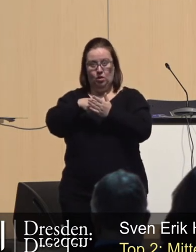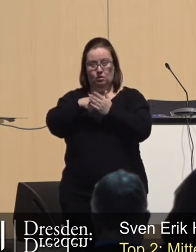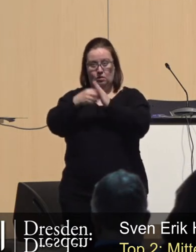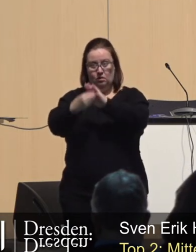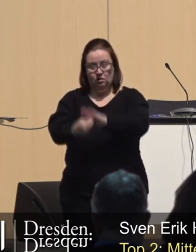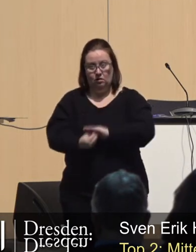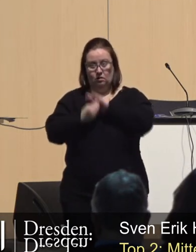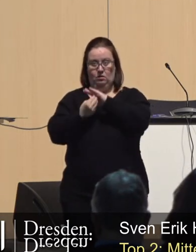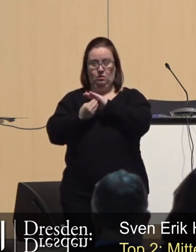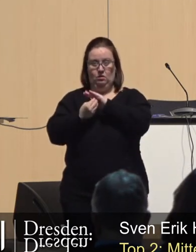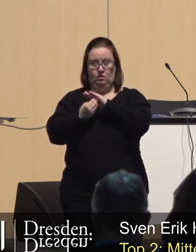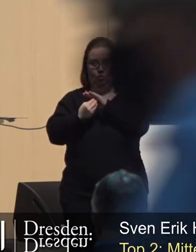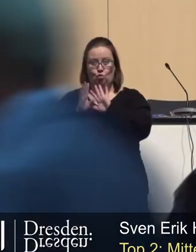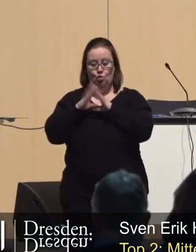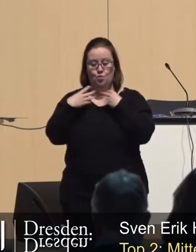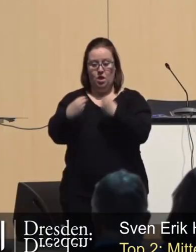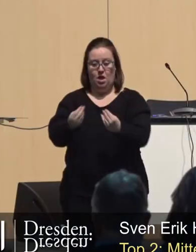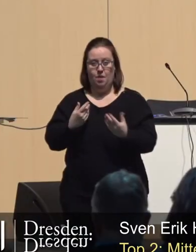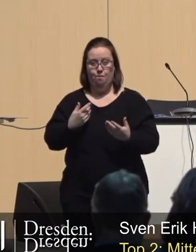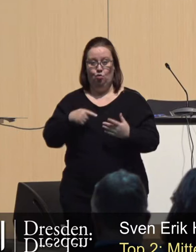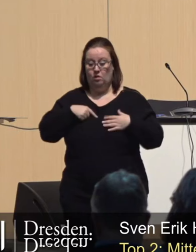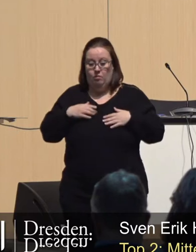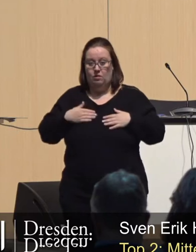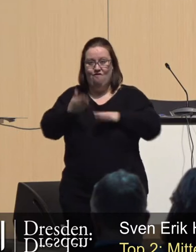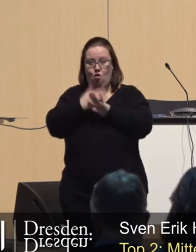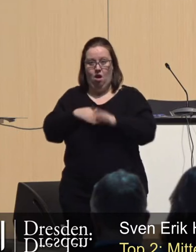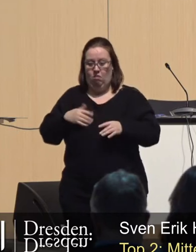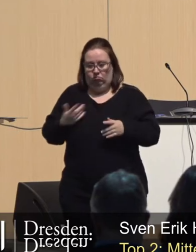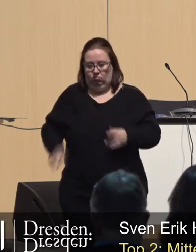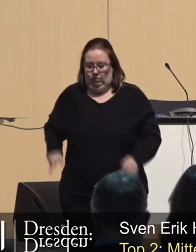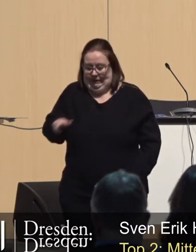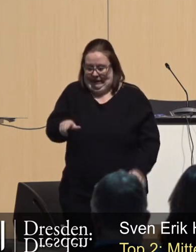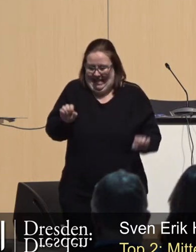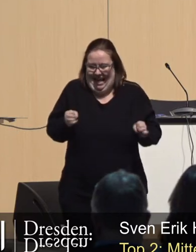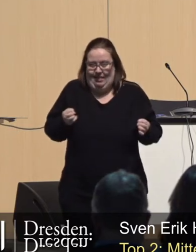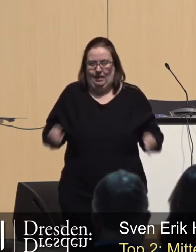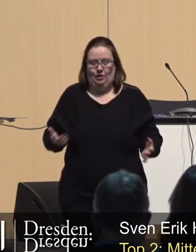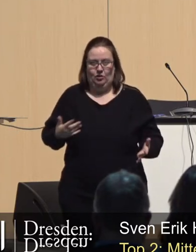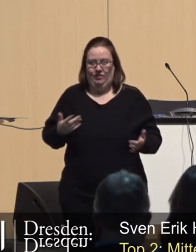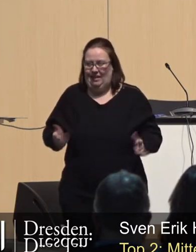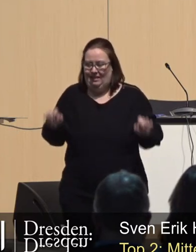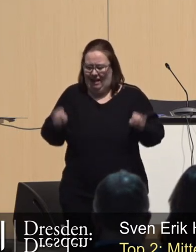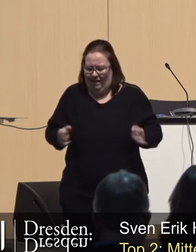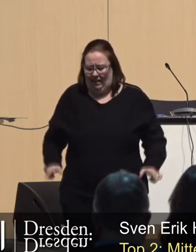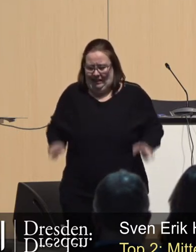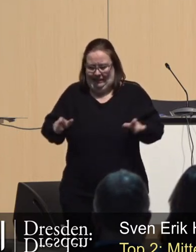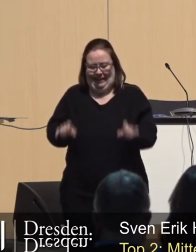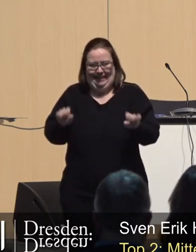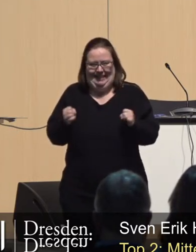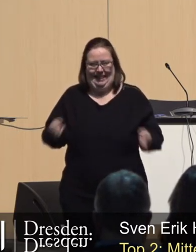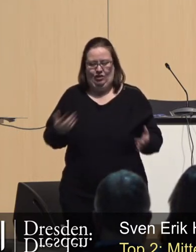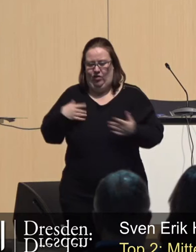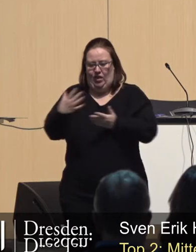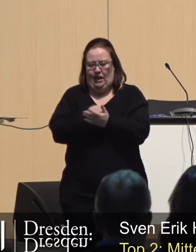zu entlasten. Diese Mehrkosten, die wir per se überhaupt nicht in der Lage sind aufzubringen. Wir können diese Mehrkosten nicht